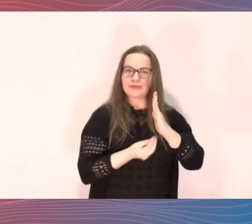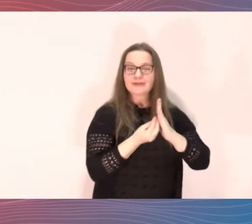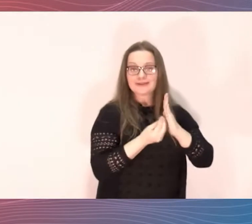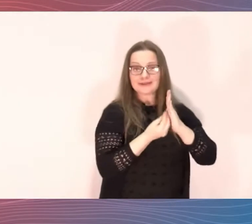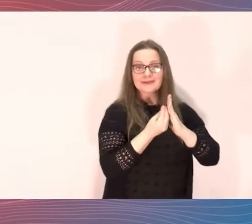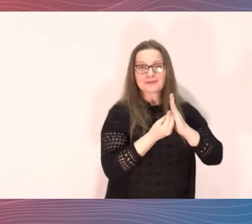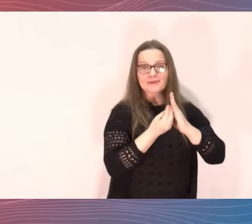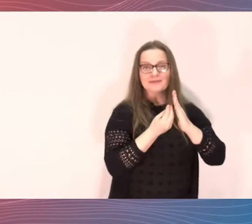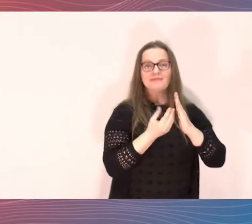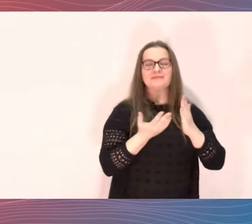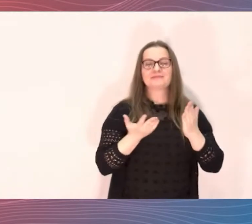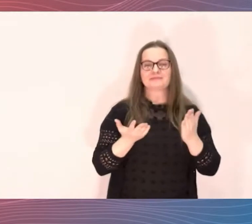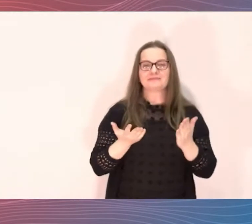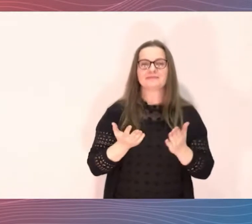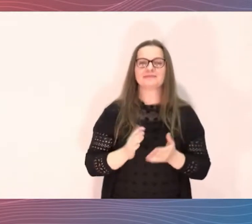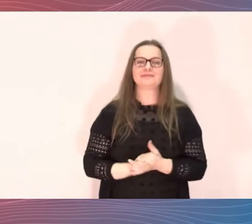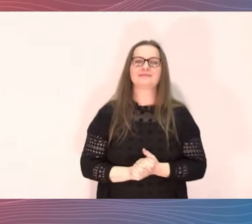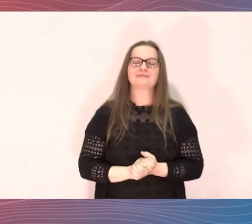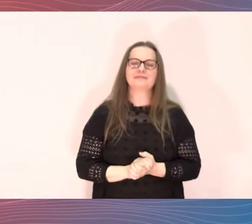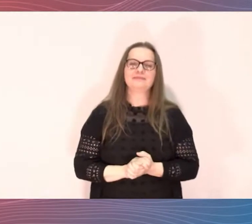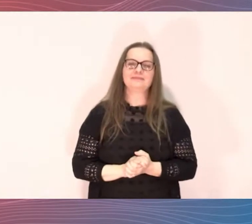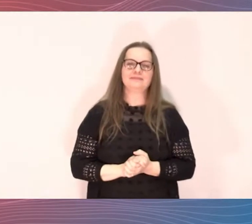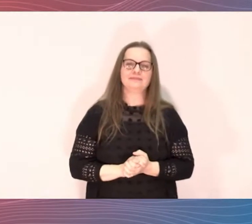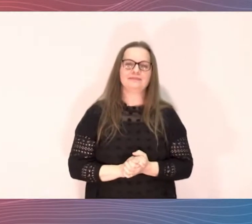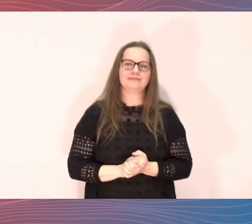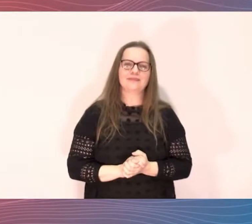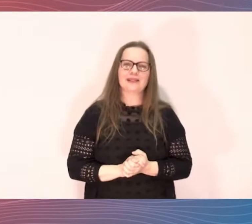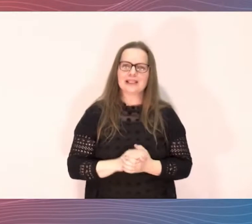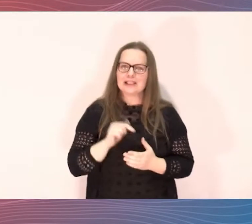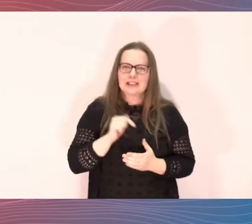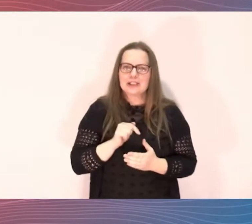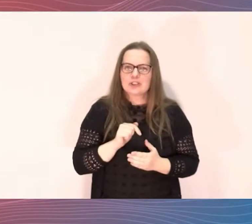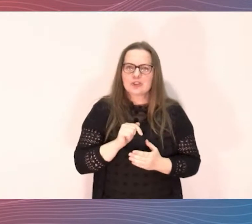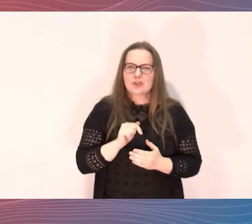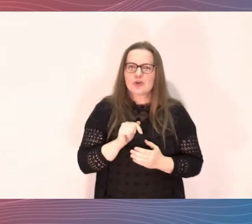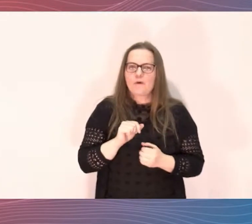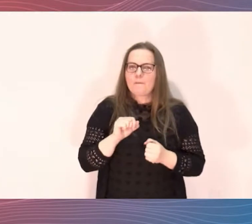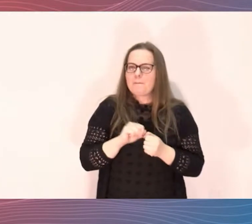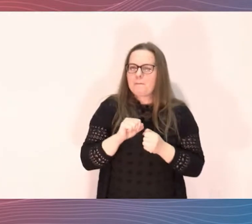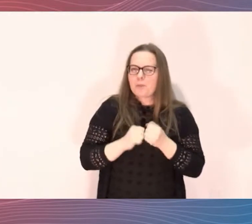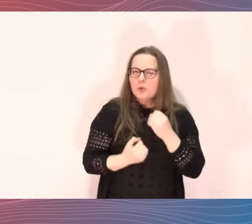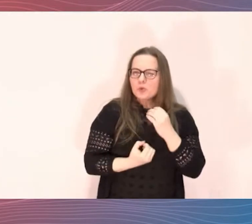sobrenaturais, produz amor.